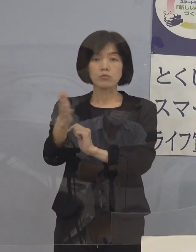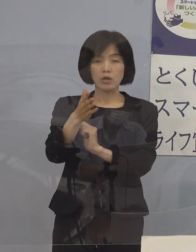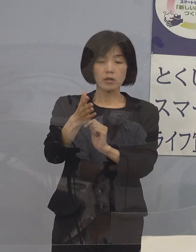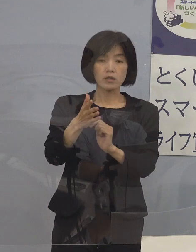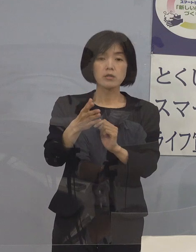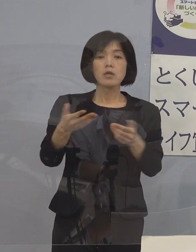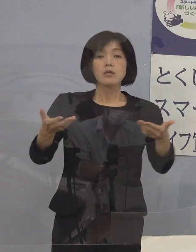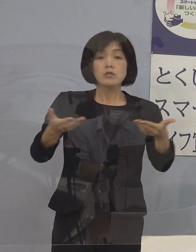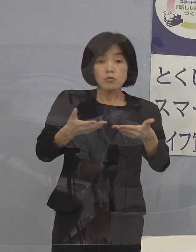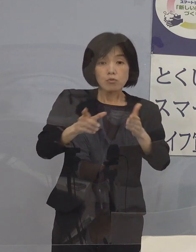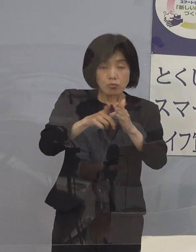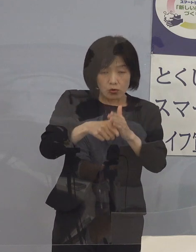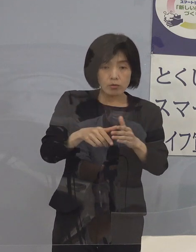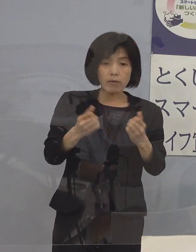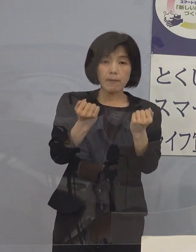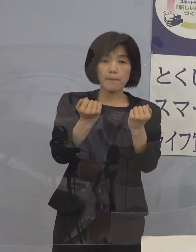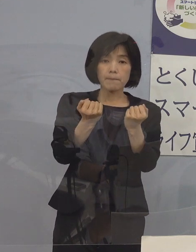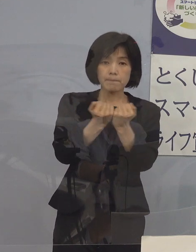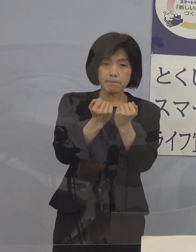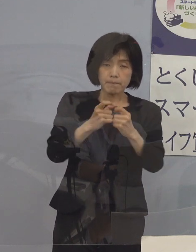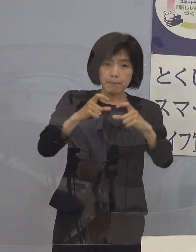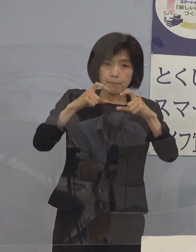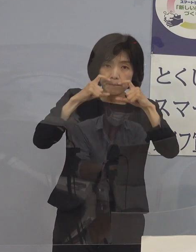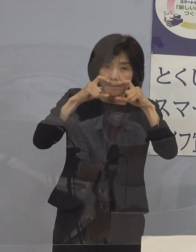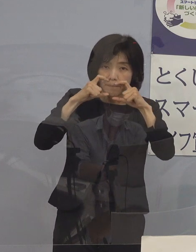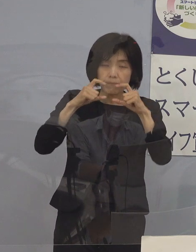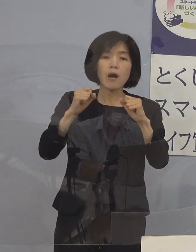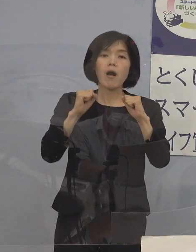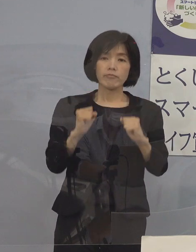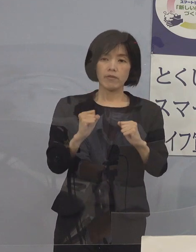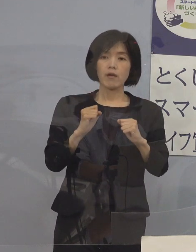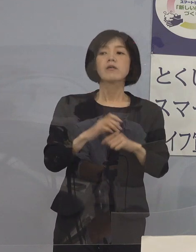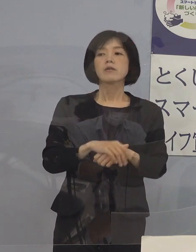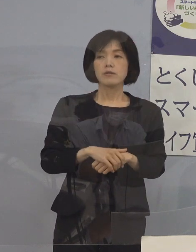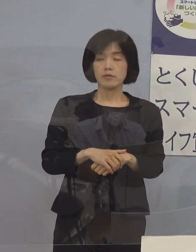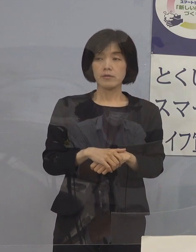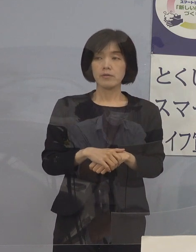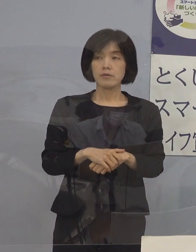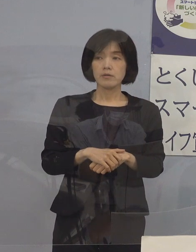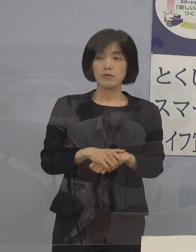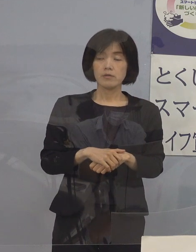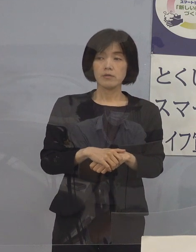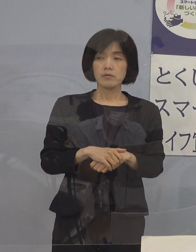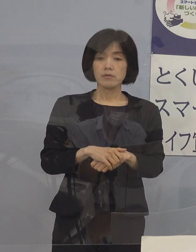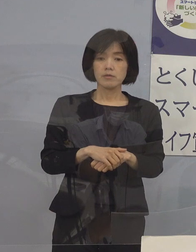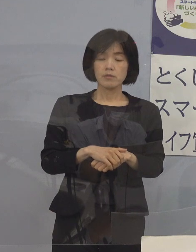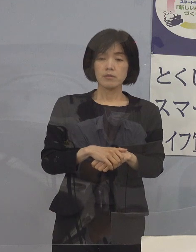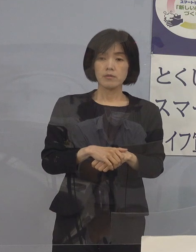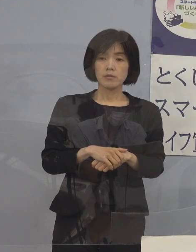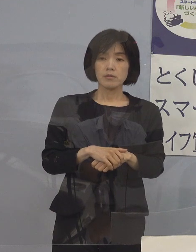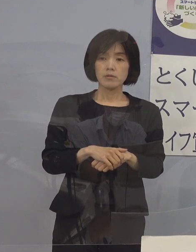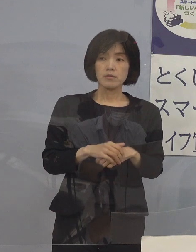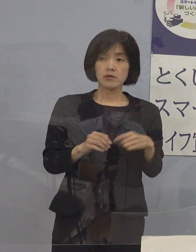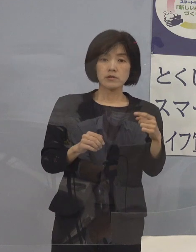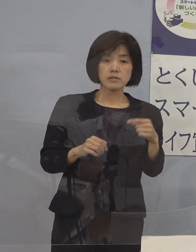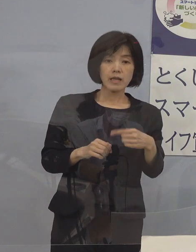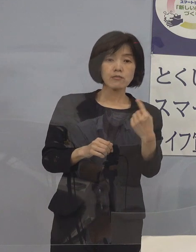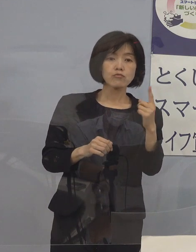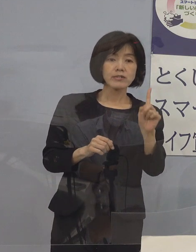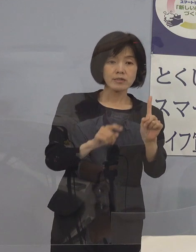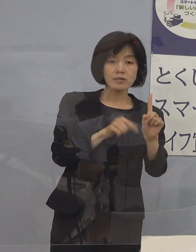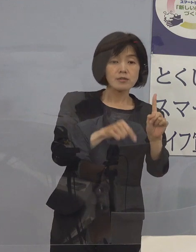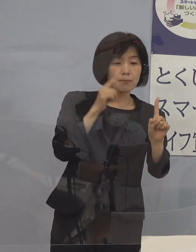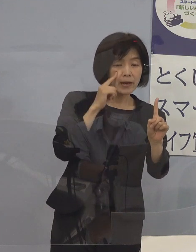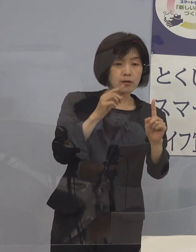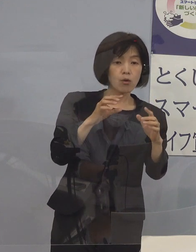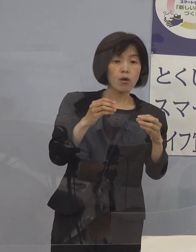はマスクの着用をされているということです。 この方の、101例目の